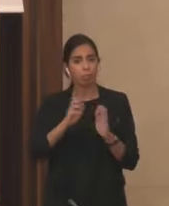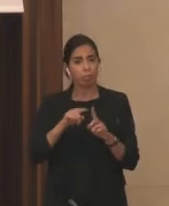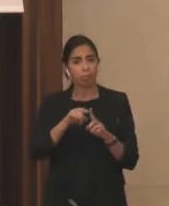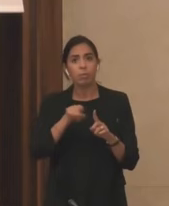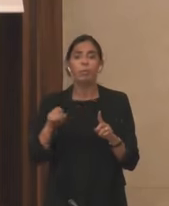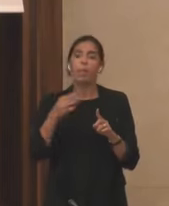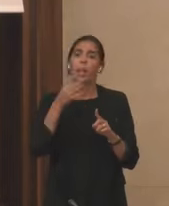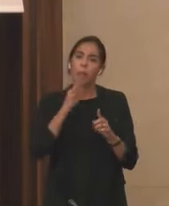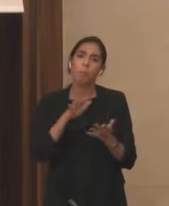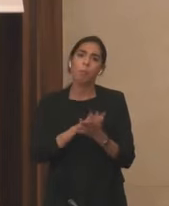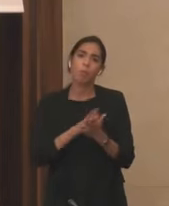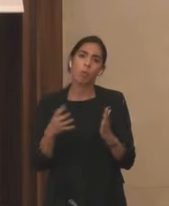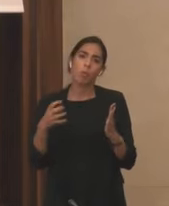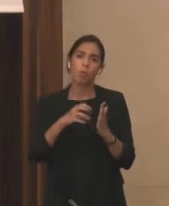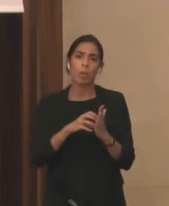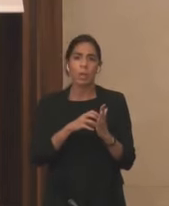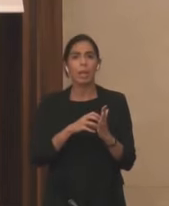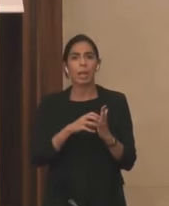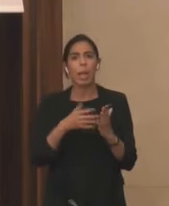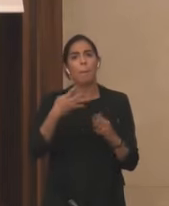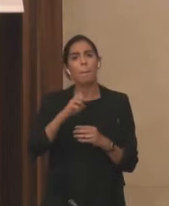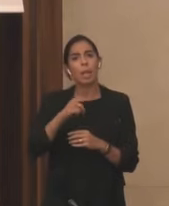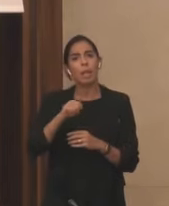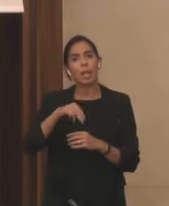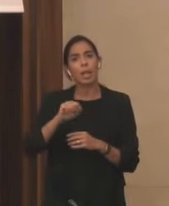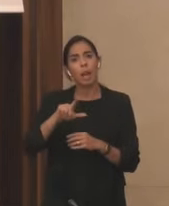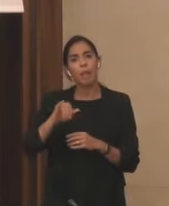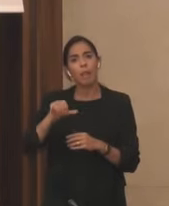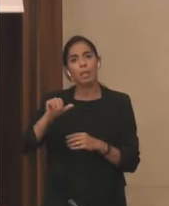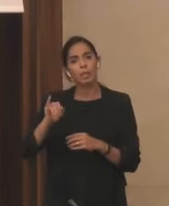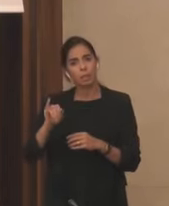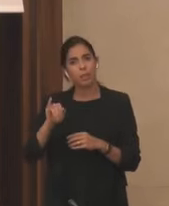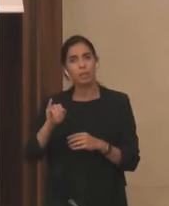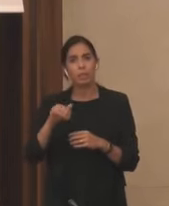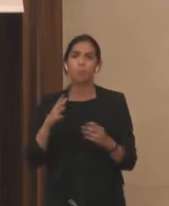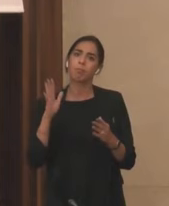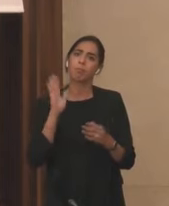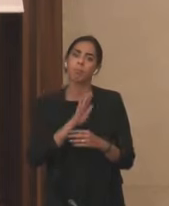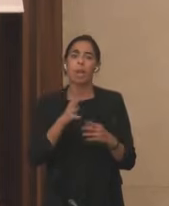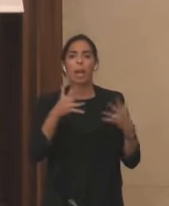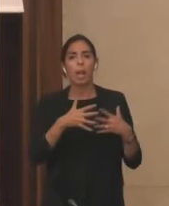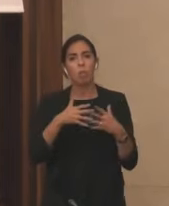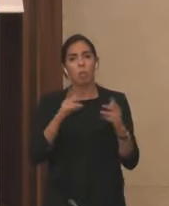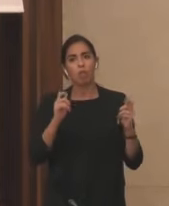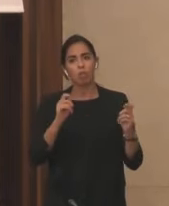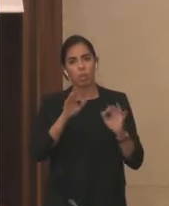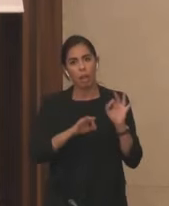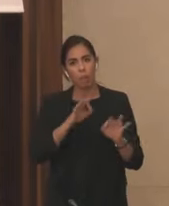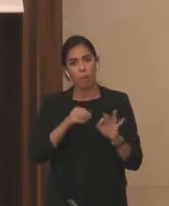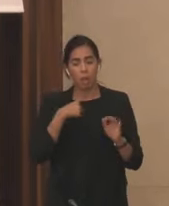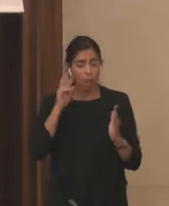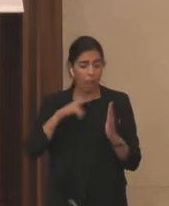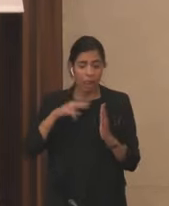leí 6 meta-análisis y ahí, como mostraban hace rato, 63 estudios controlados,